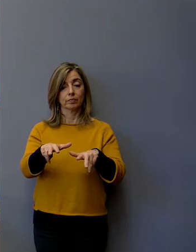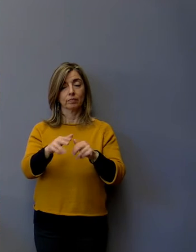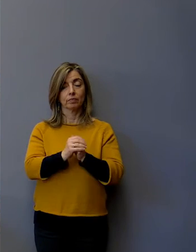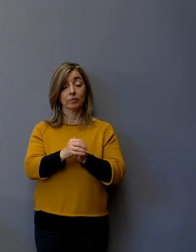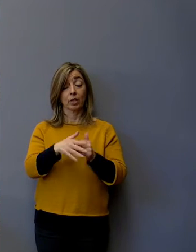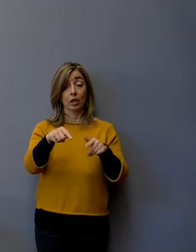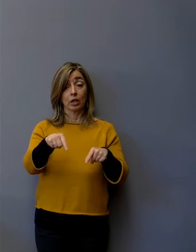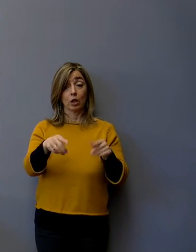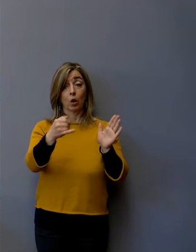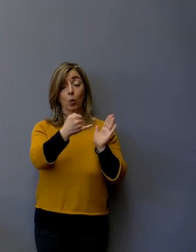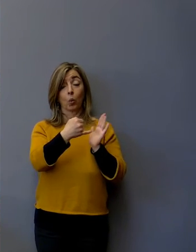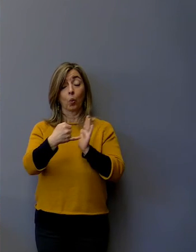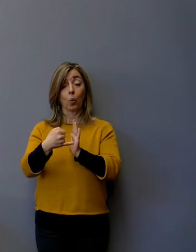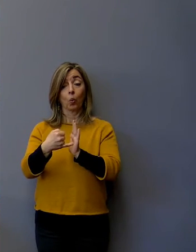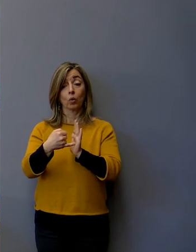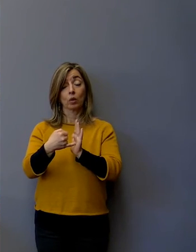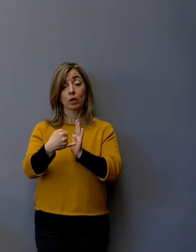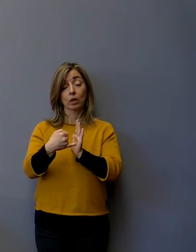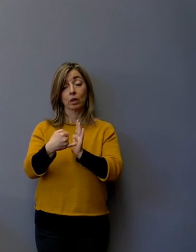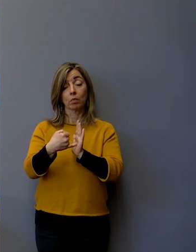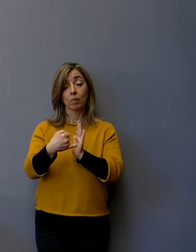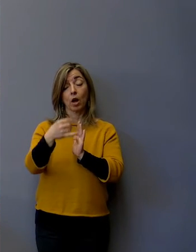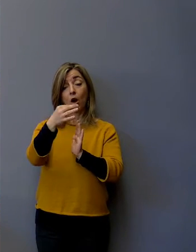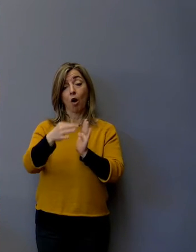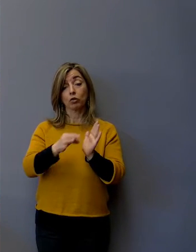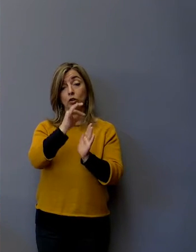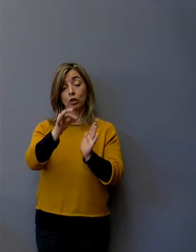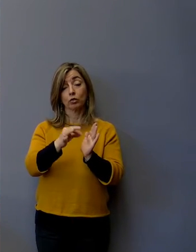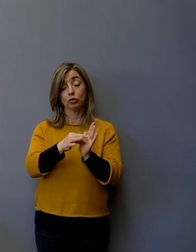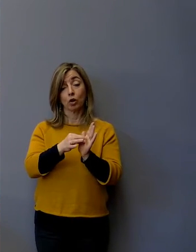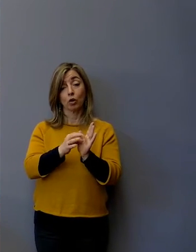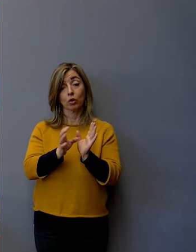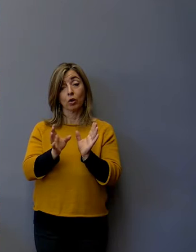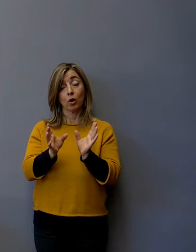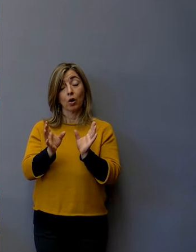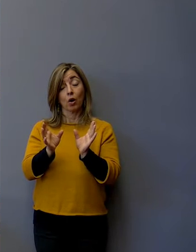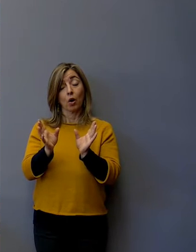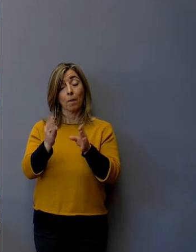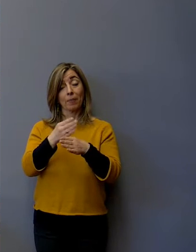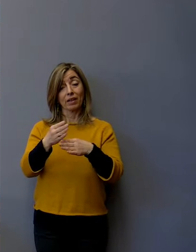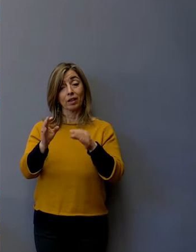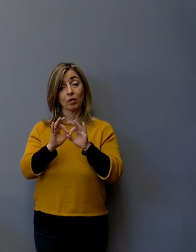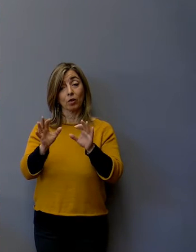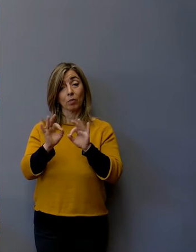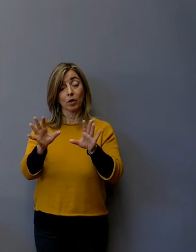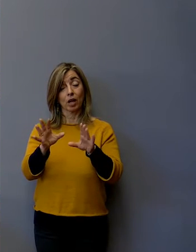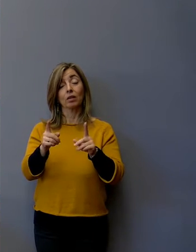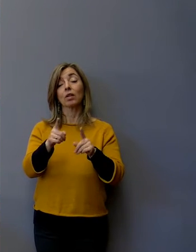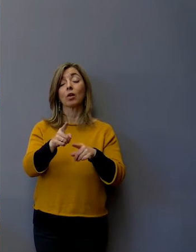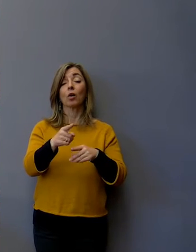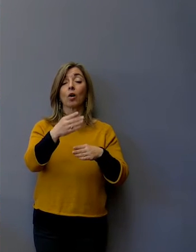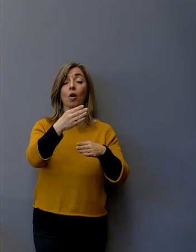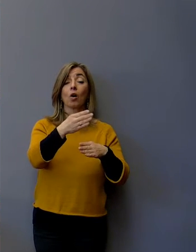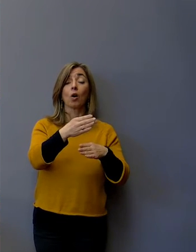ultimi ordini del giorno del partito democratico a prima firma consigliere pandolfo dal numero 308 al